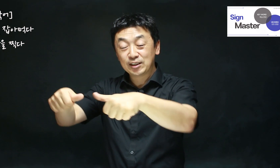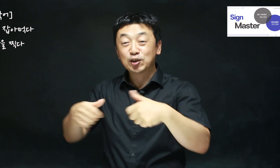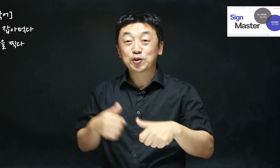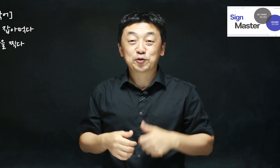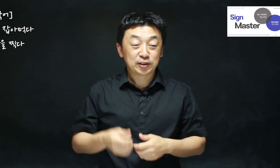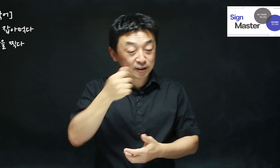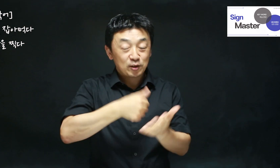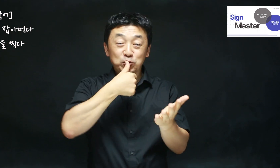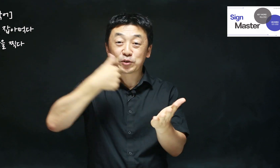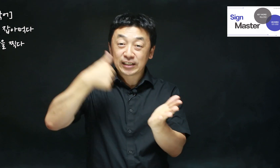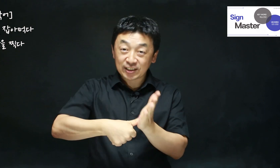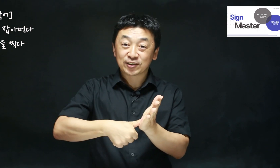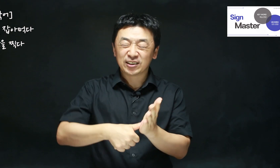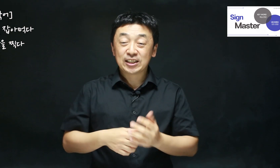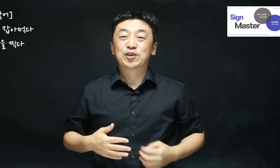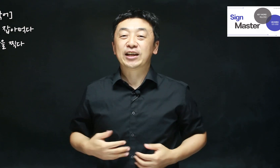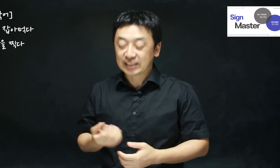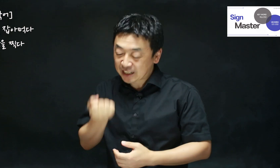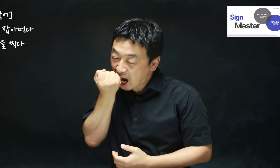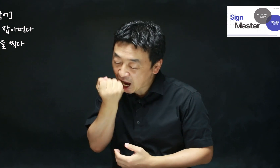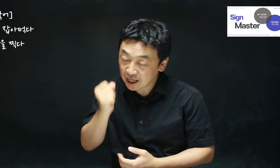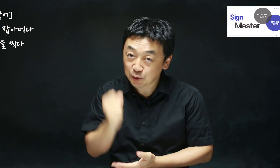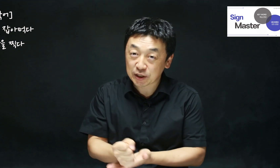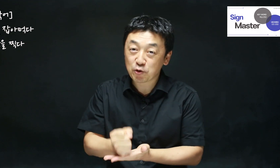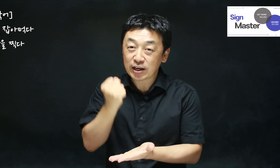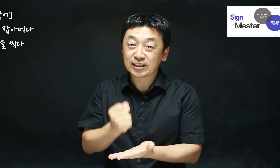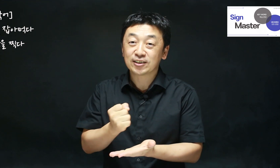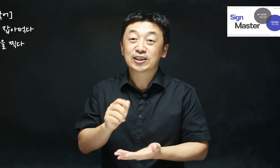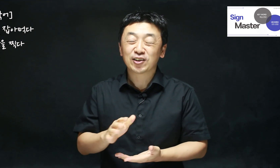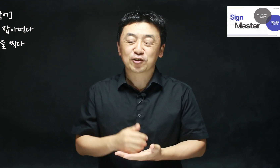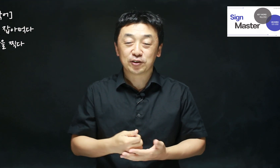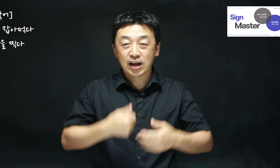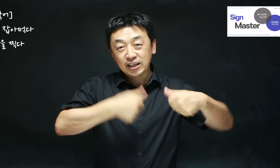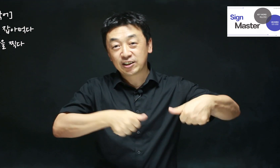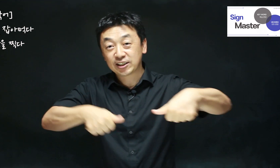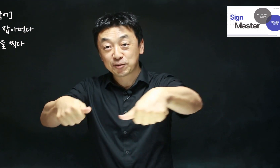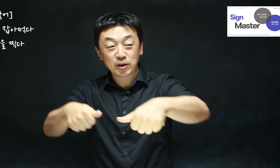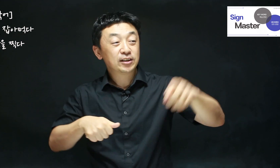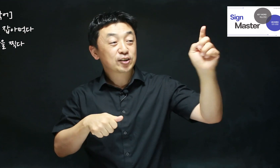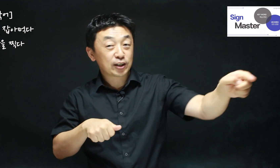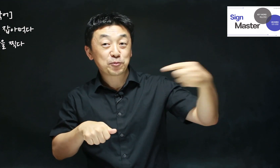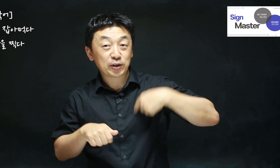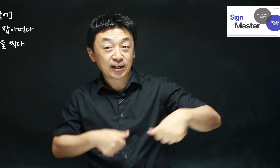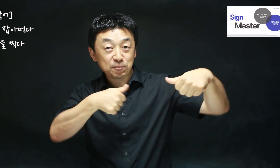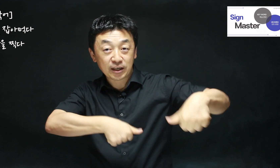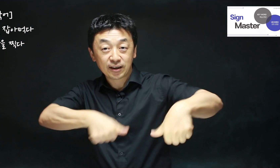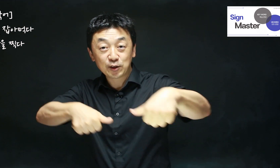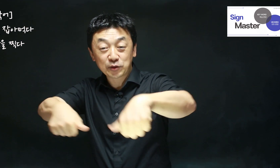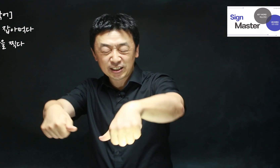이런 식으로 그냥 도장을 찍었어. 이건 내가 진짜 도장 꽝 찍은 거 이런 거고, 이렇게 찍으면 저 사람과 내가 함께 도장을